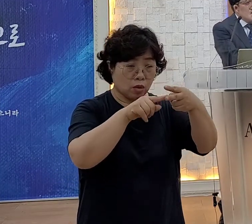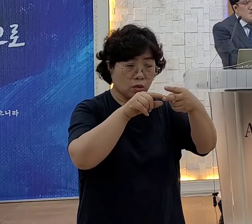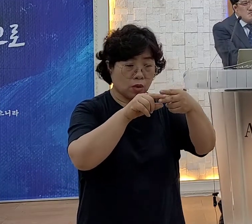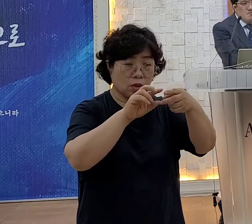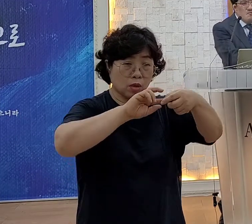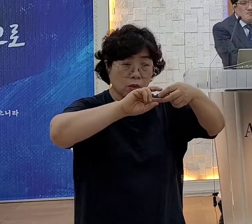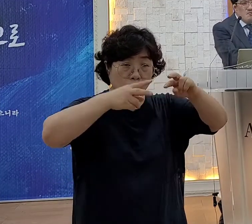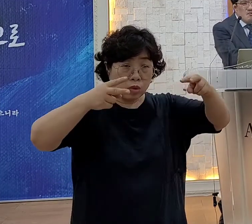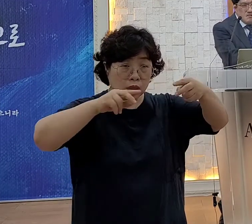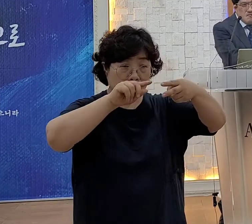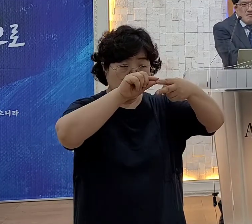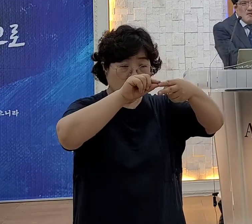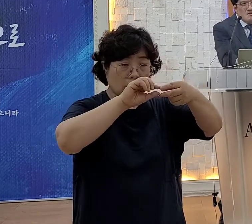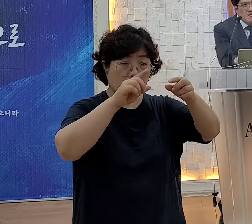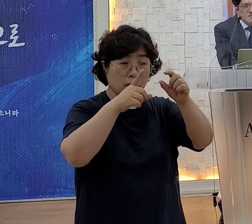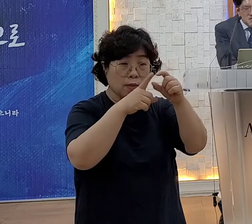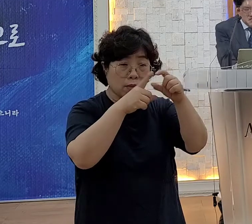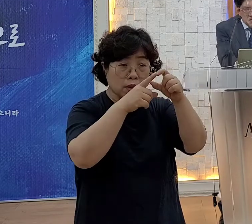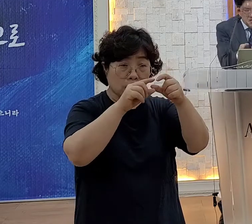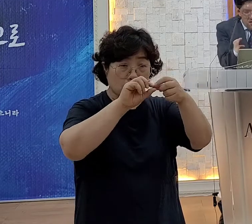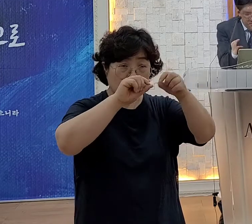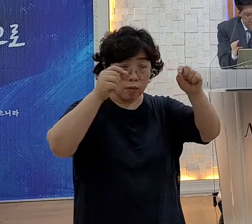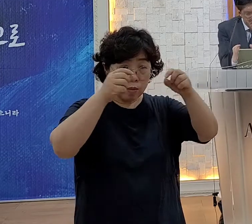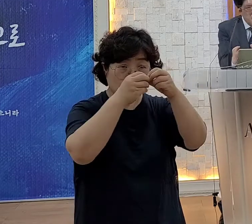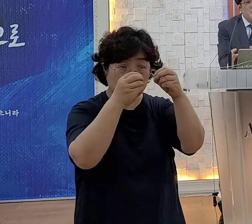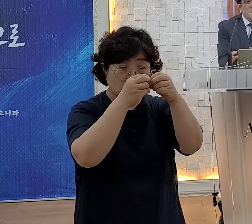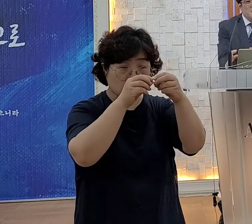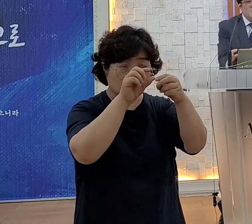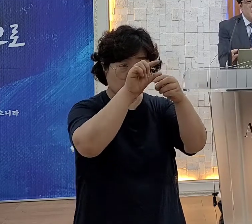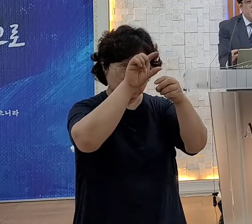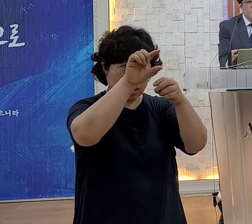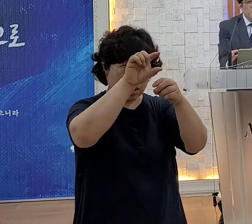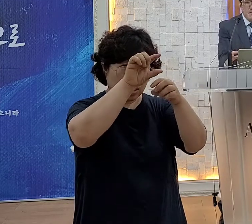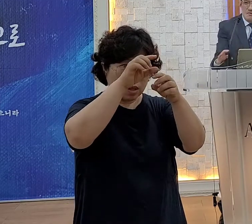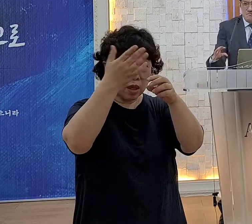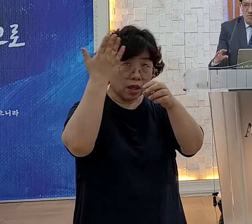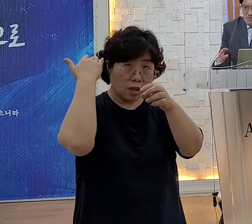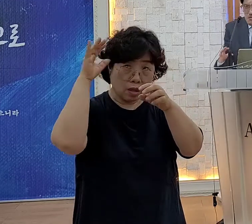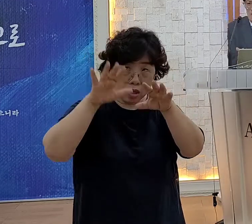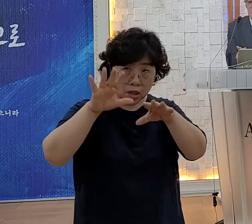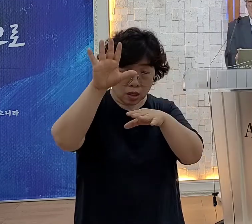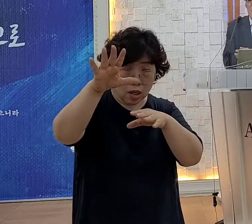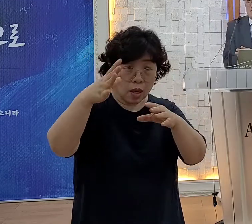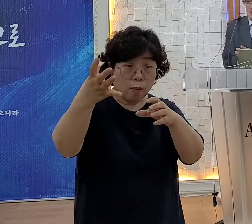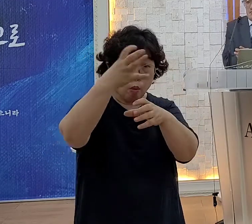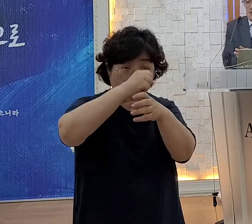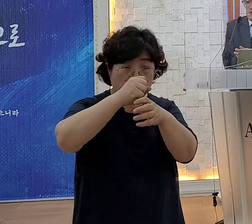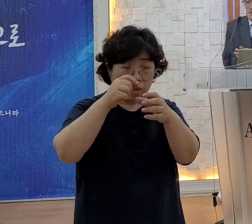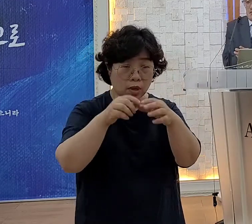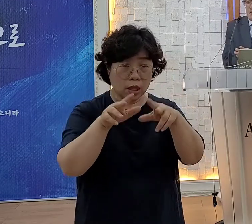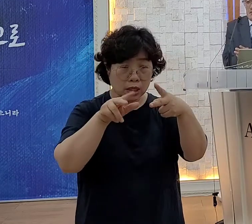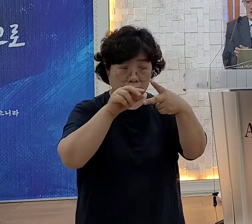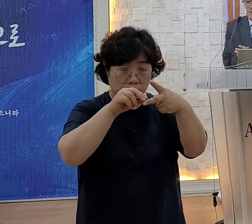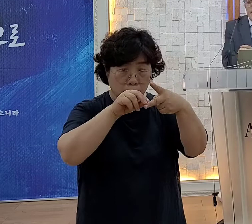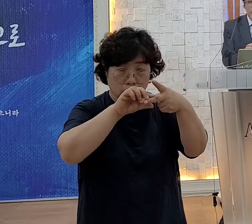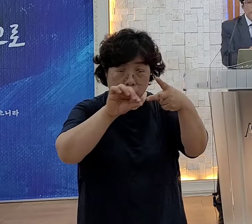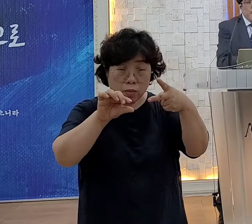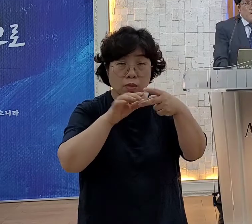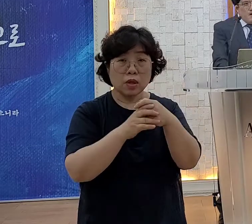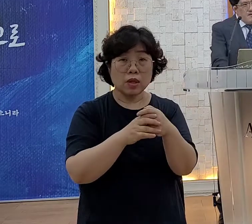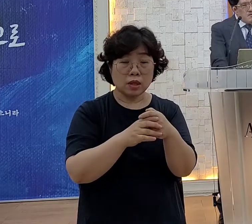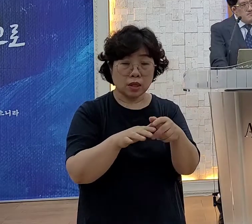모든 사람까지도 어디로? 현재 시제에 다 집어넣었다. 이거는 이 독특한 이 방식입니다.